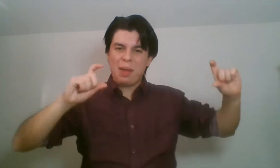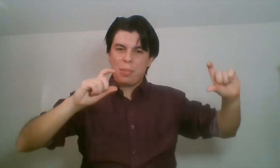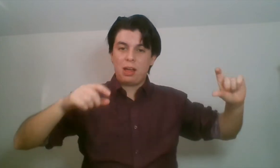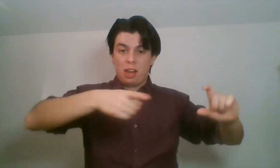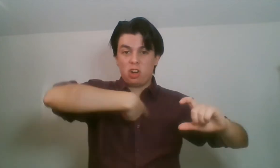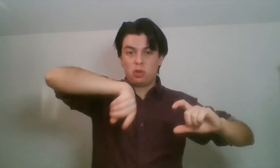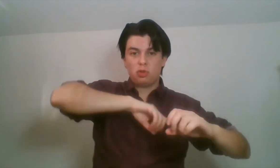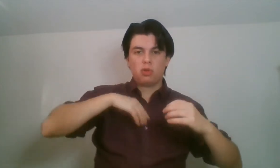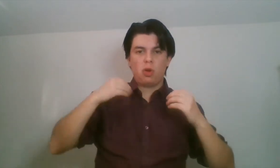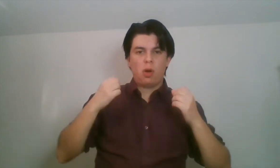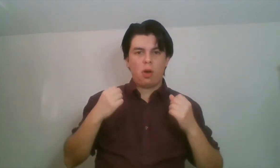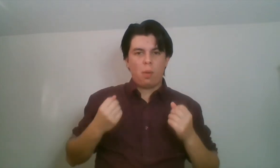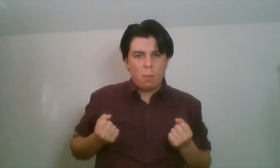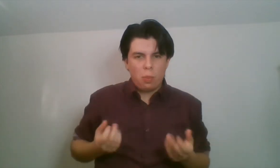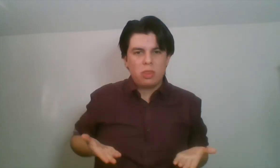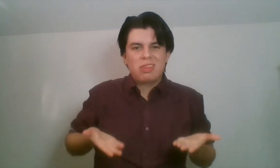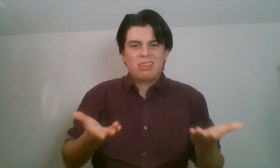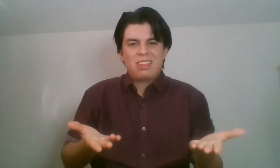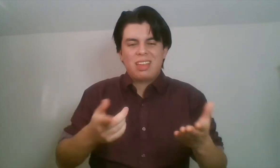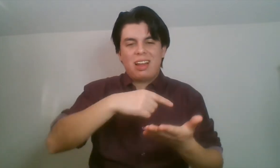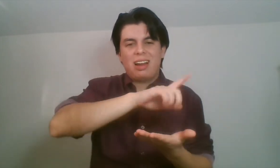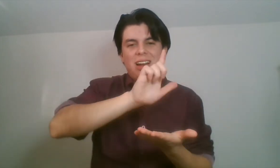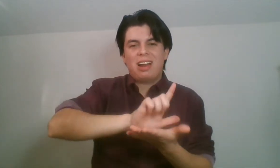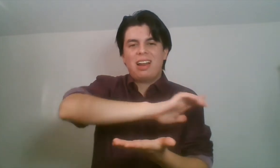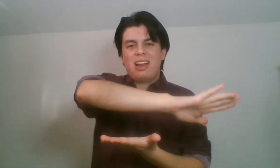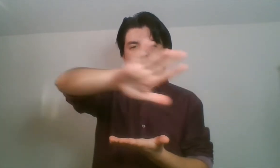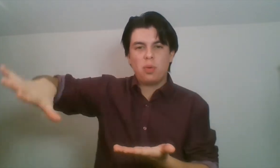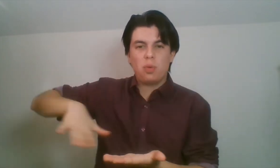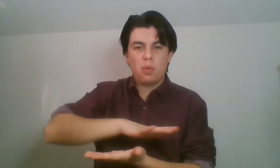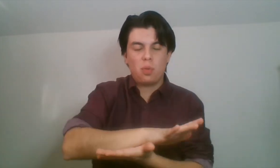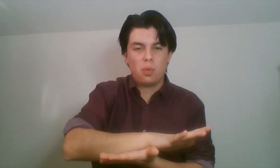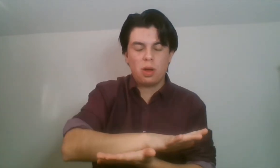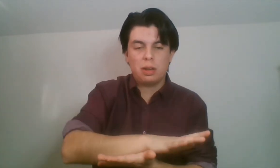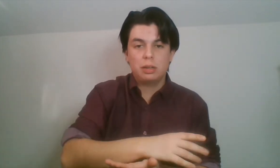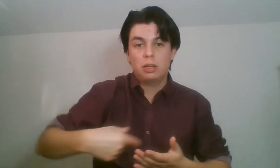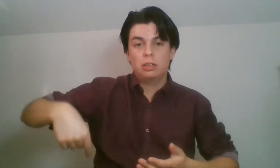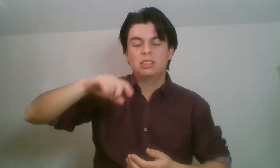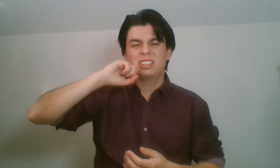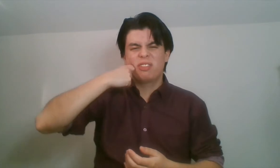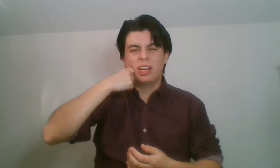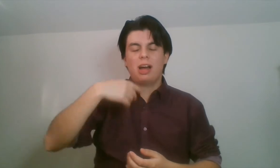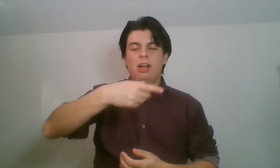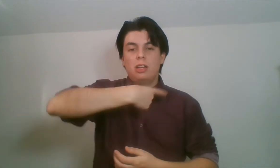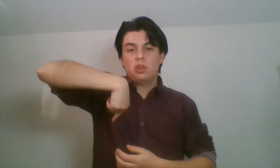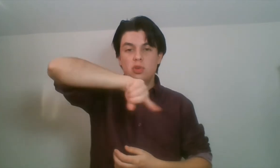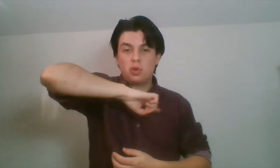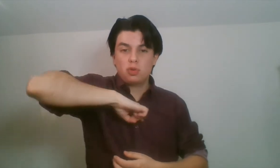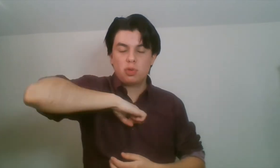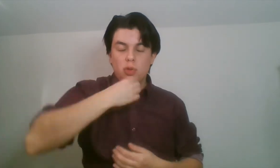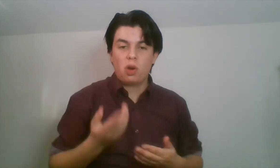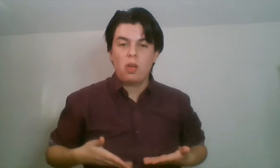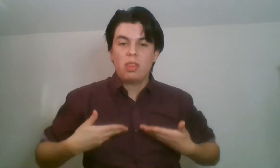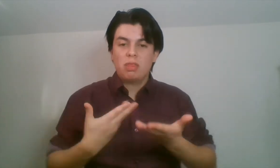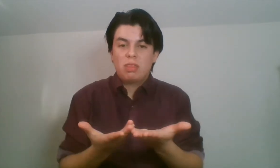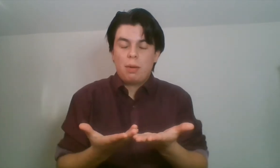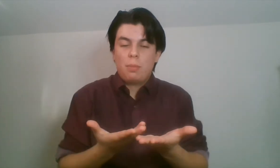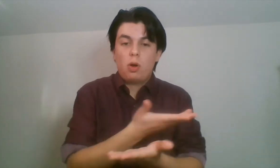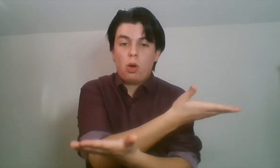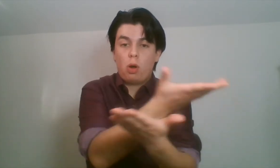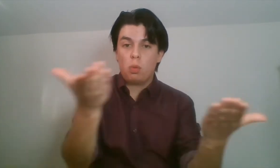Bueno, nosotros ponemos el espacio, también significa nosotros les